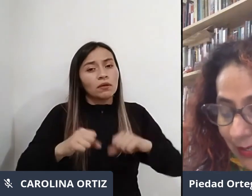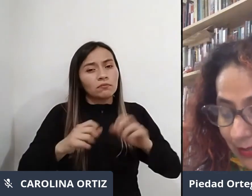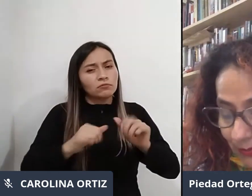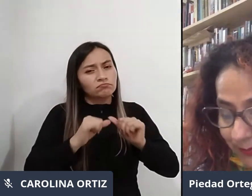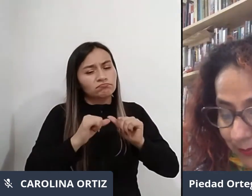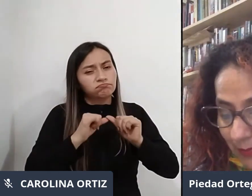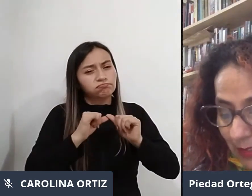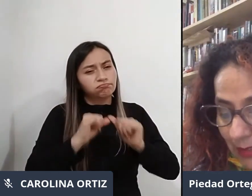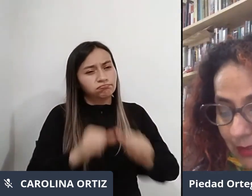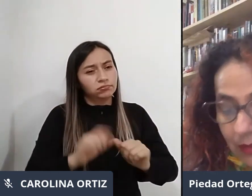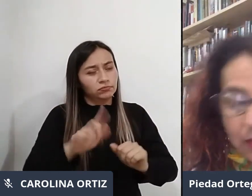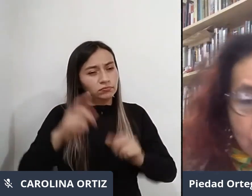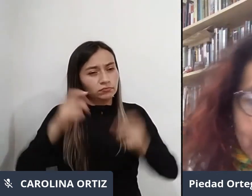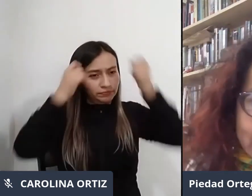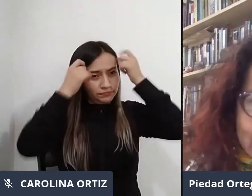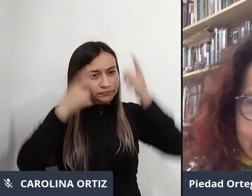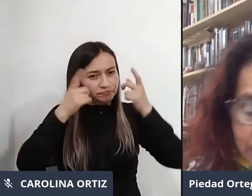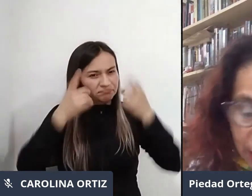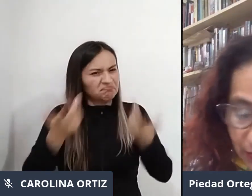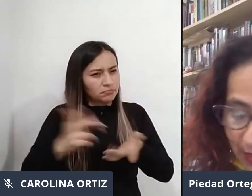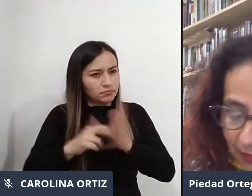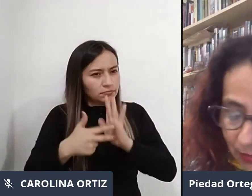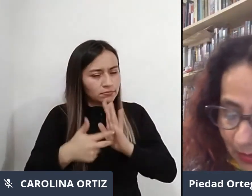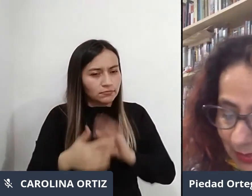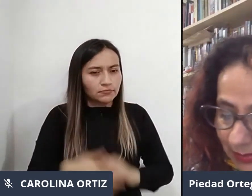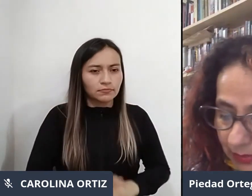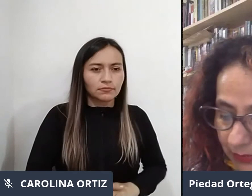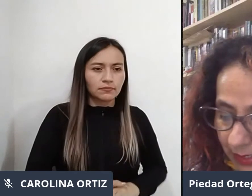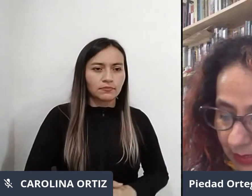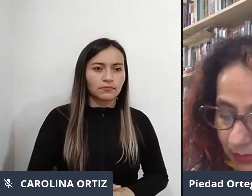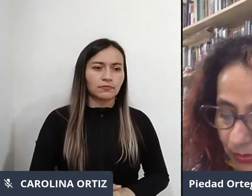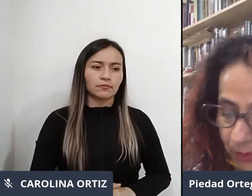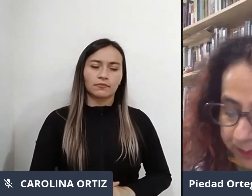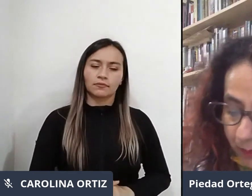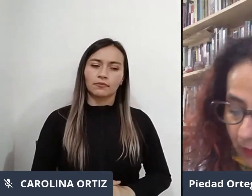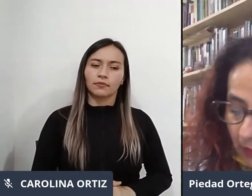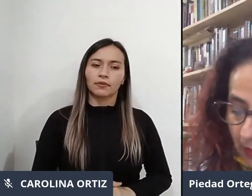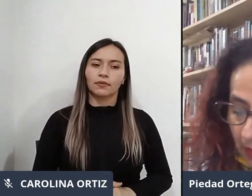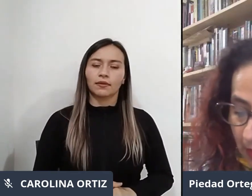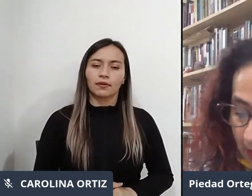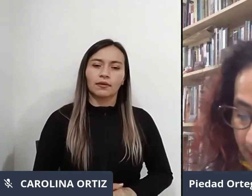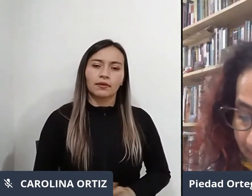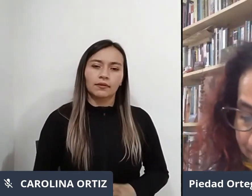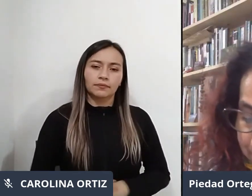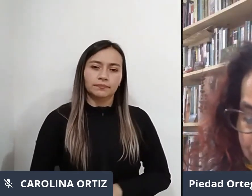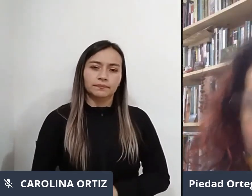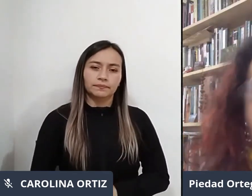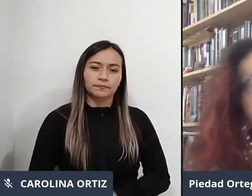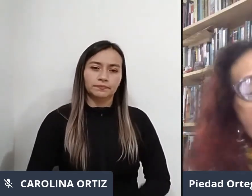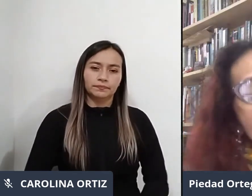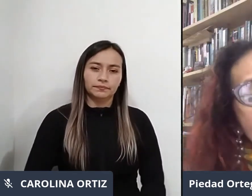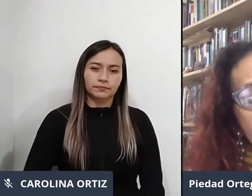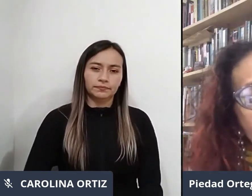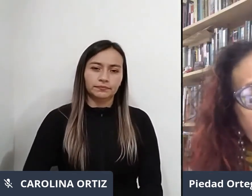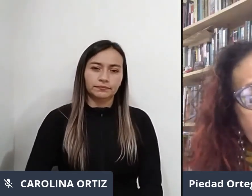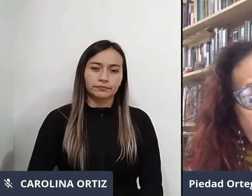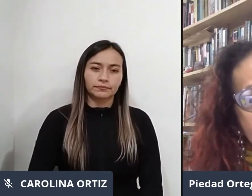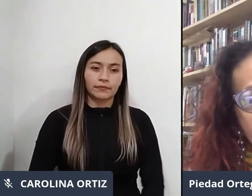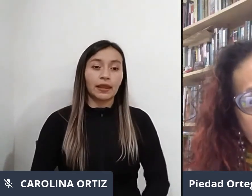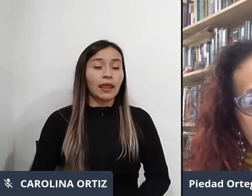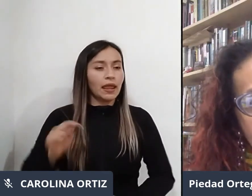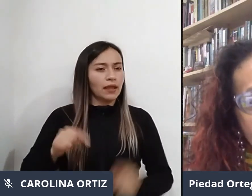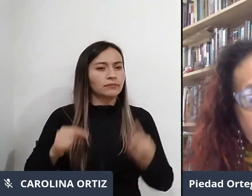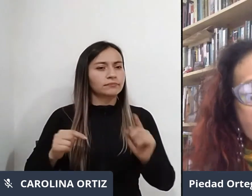significar esto? ¿O qué está significando? Está significando que este estado,